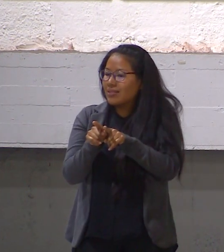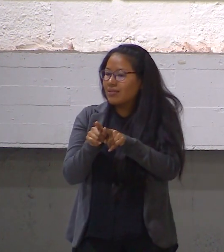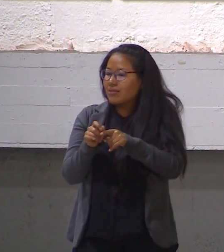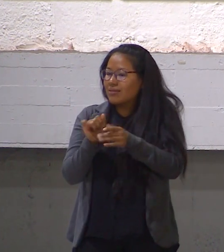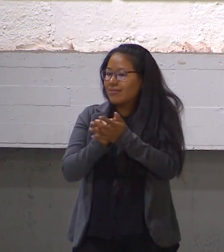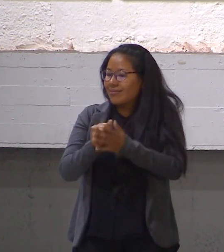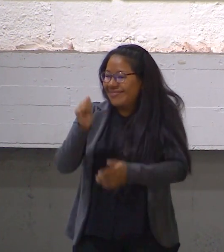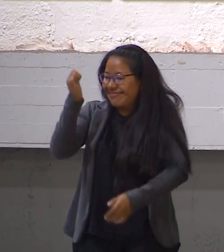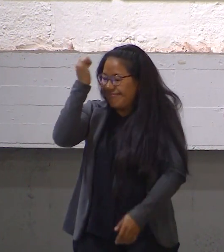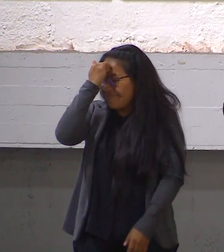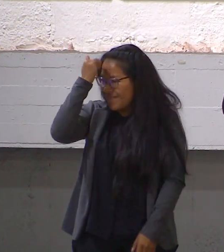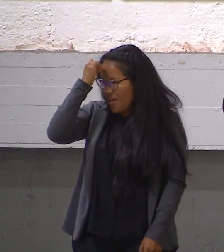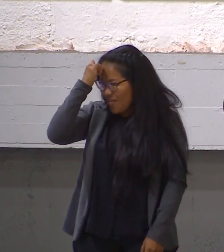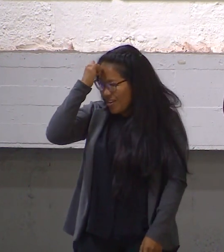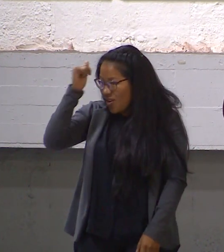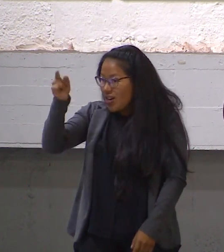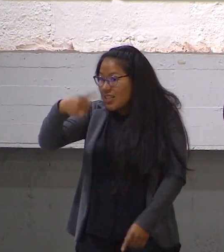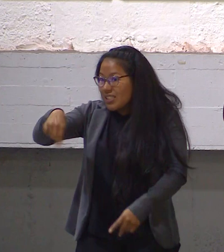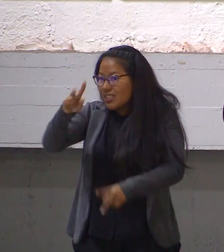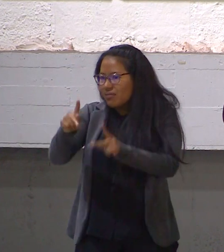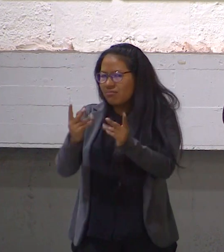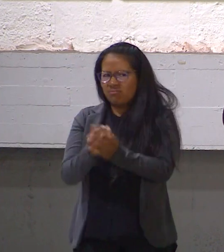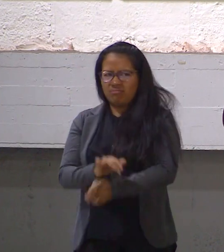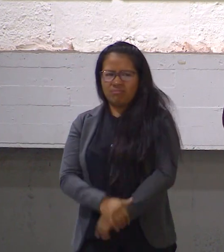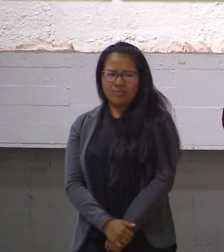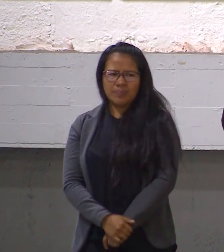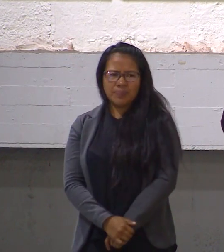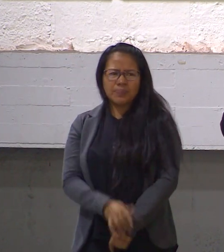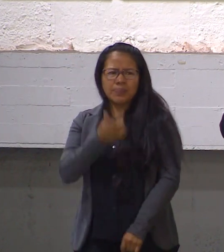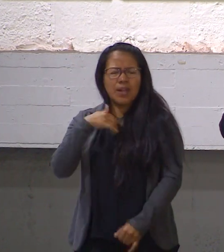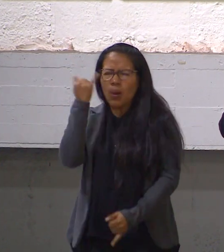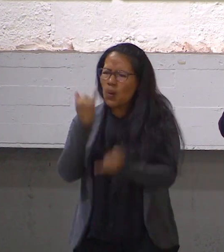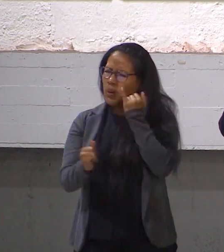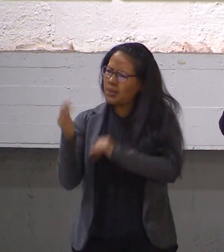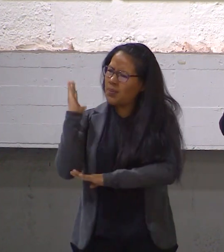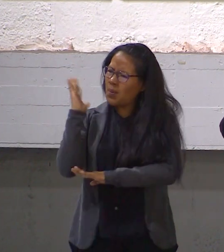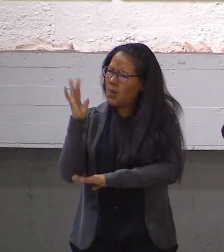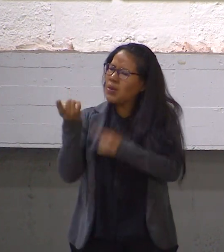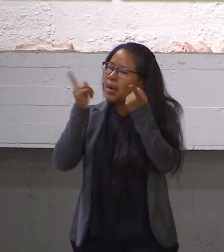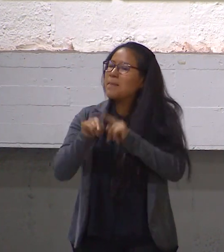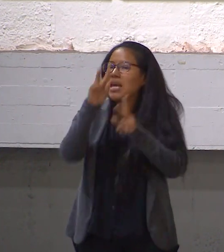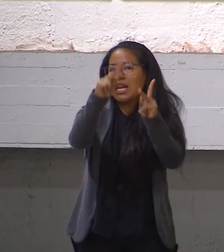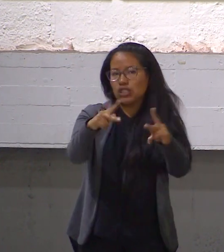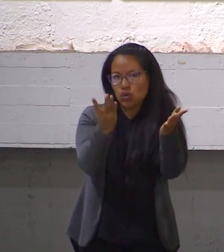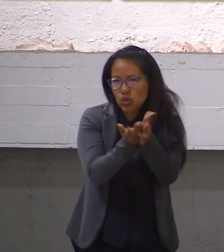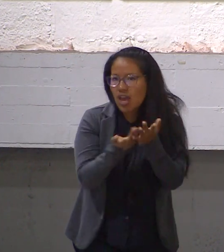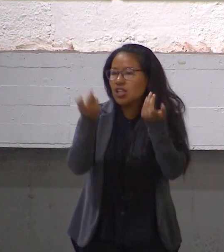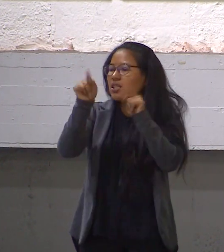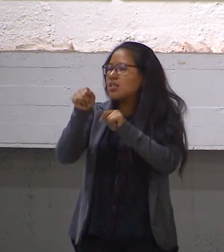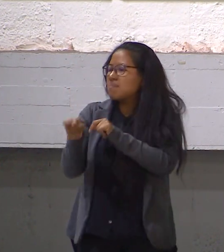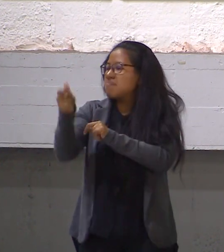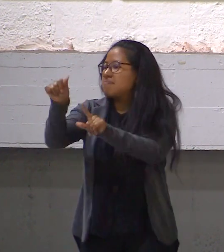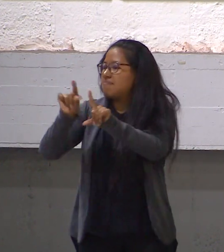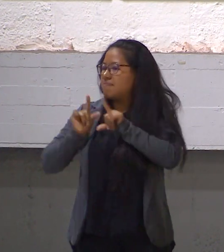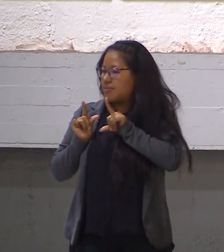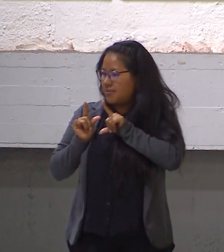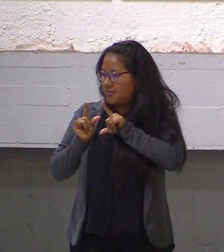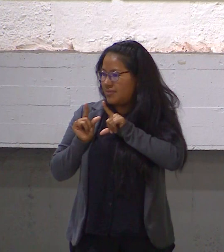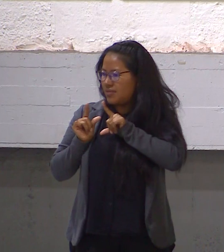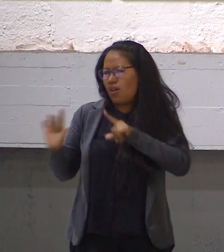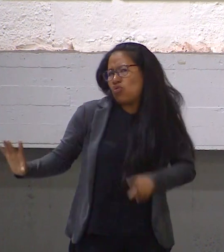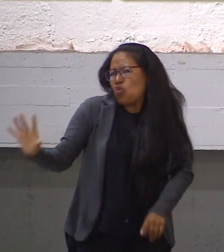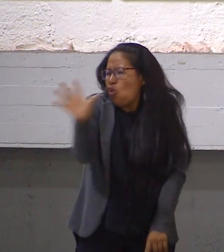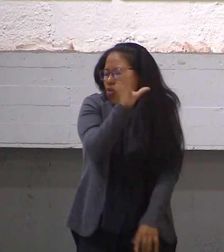maestros y está en el último conversatorio están los estudiantes y los recién egresados estamos